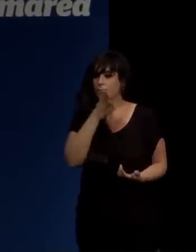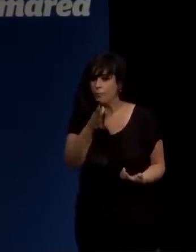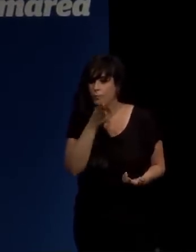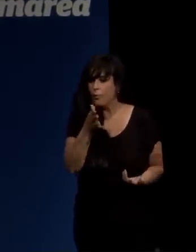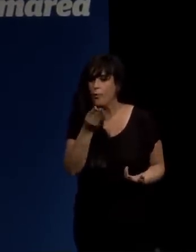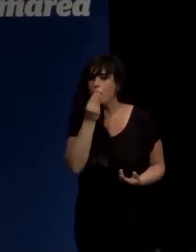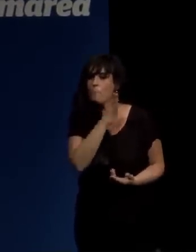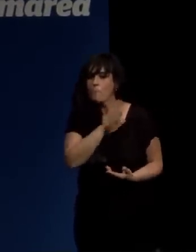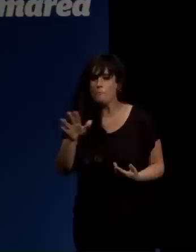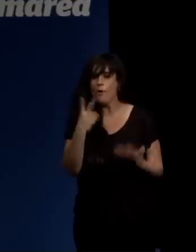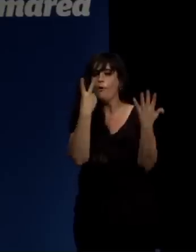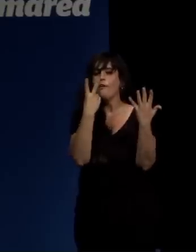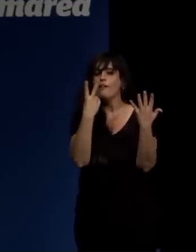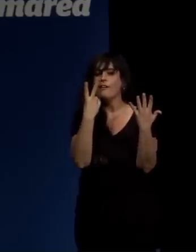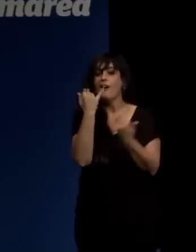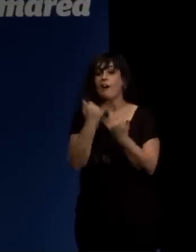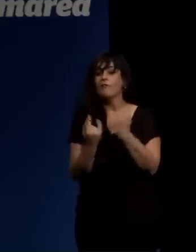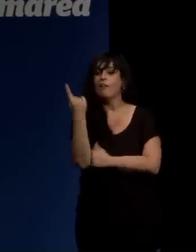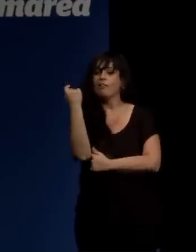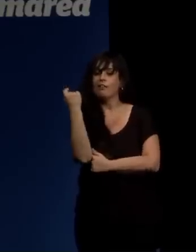anos 80, cos cartos dos